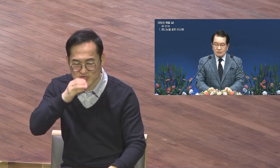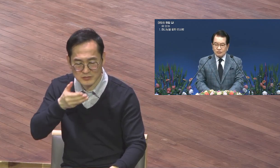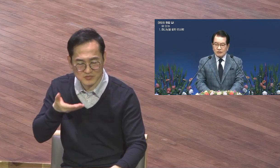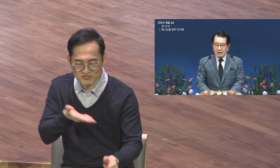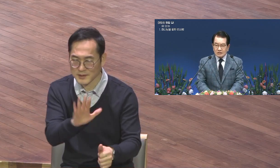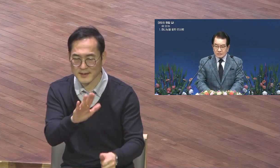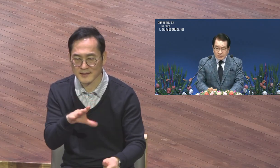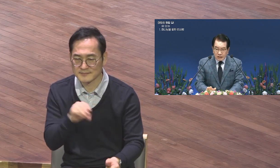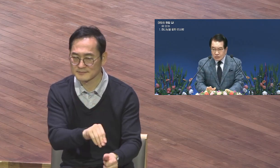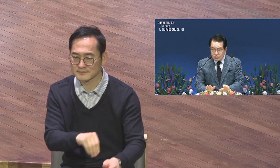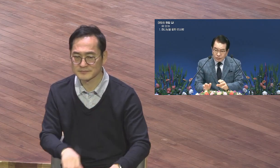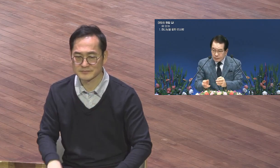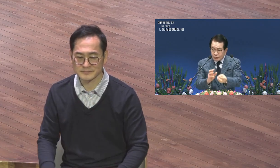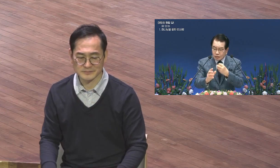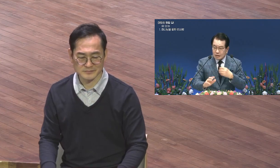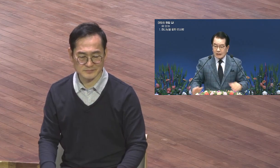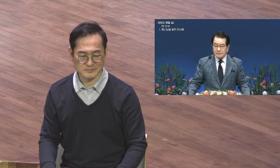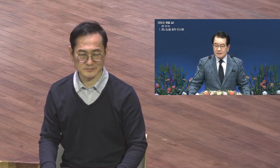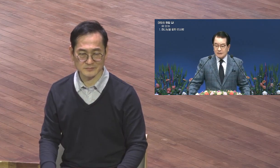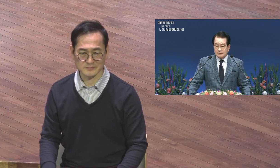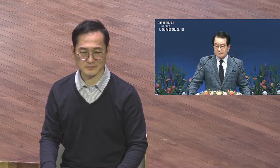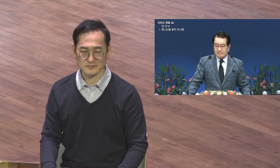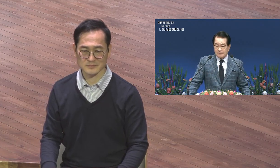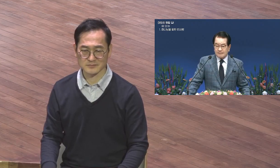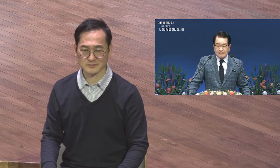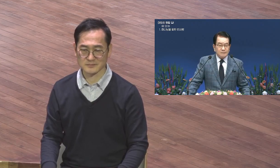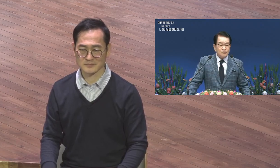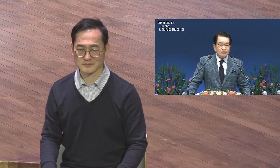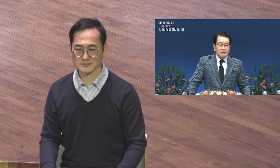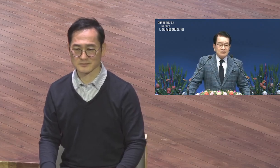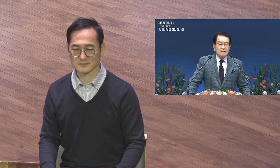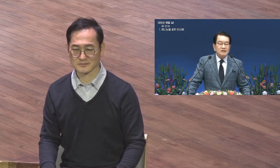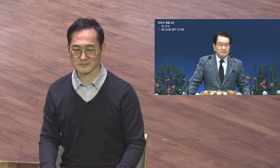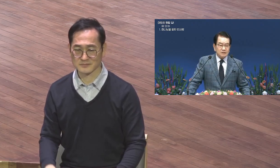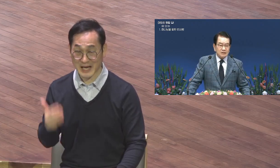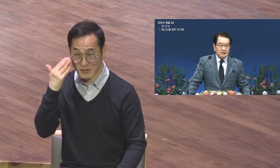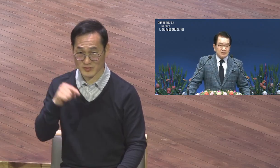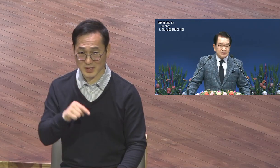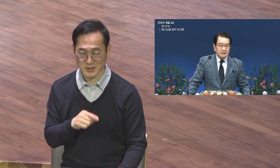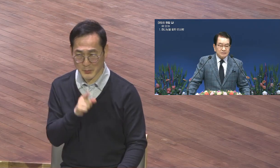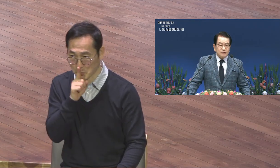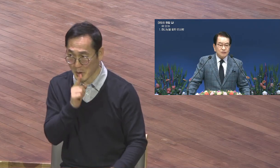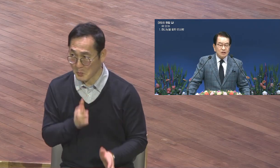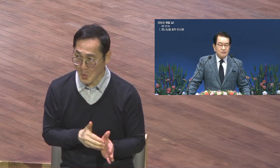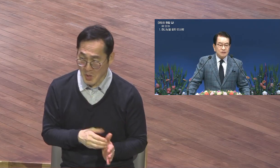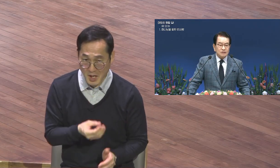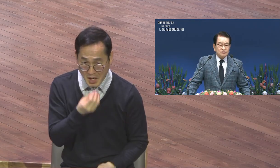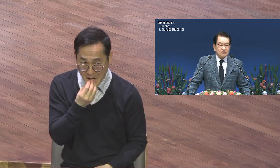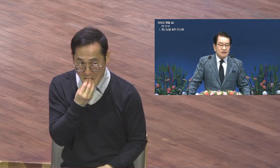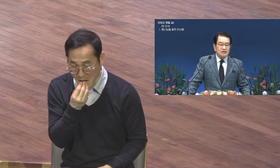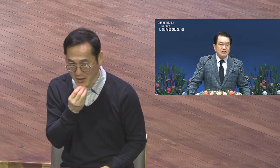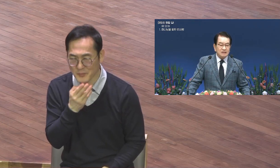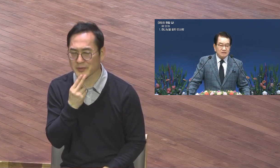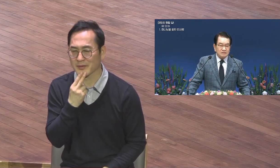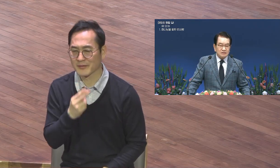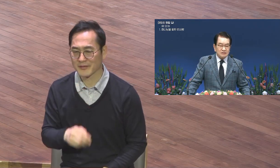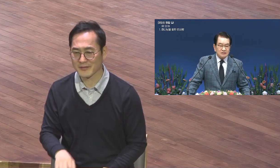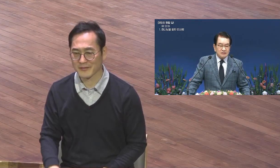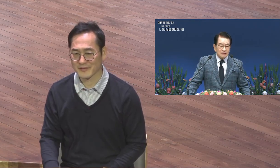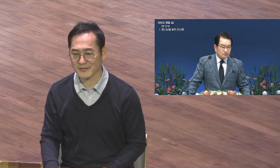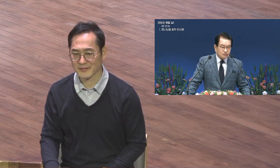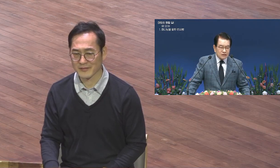절대로 우리나라처럼 싹가 20가 먹고 그래 안 합니다. 미국은 정직합니다. 미국 일본 선지고